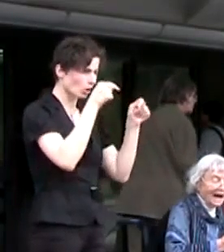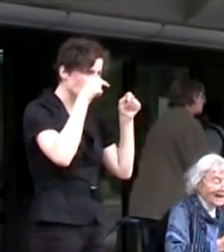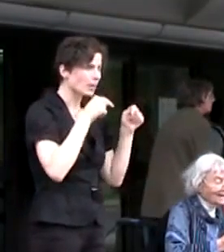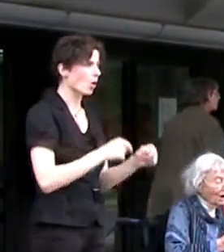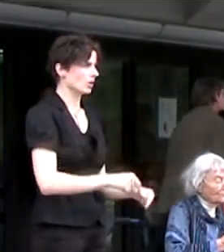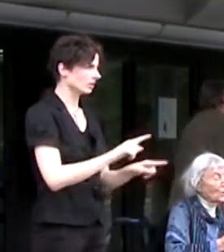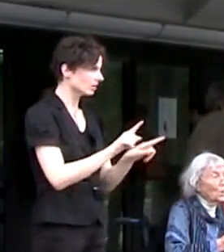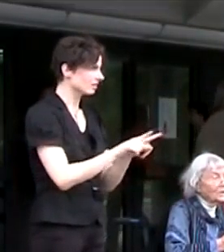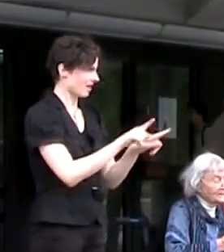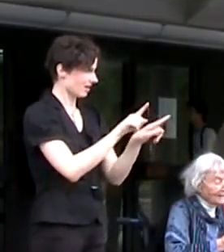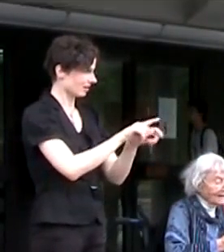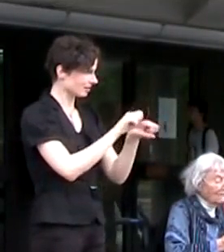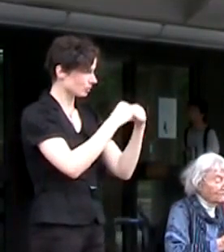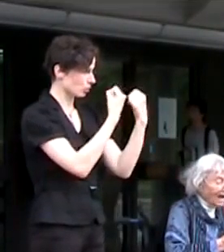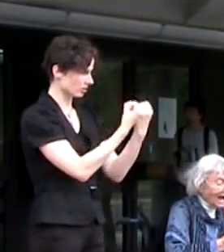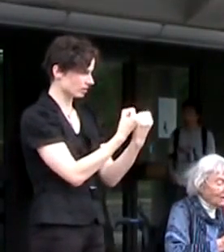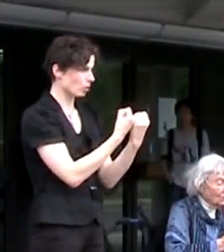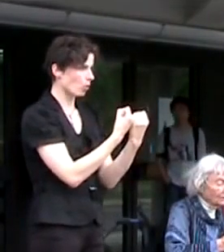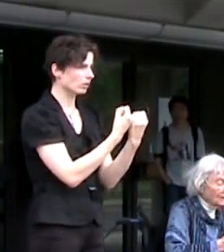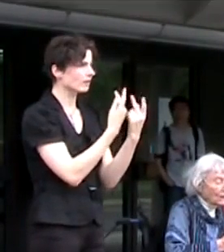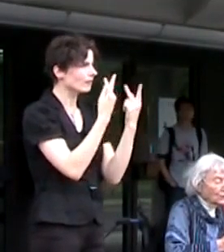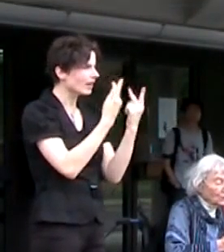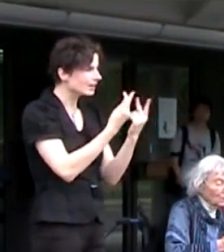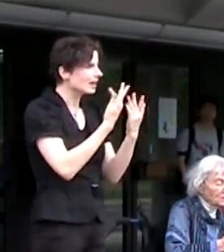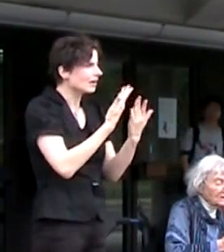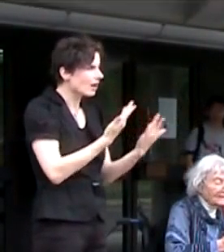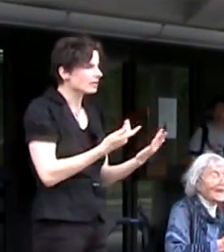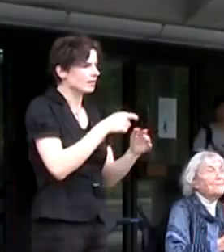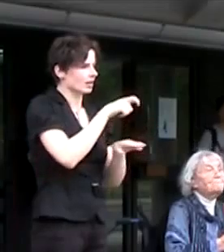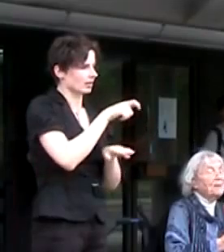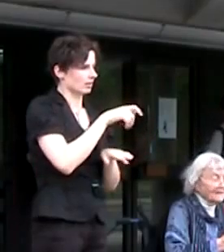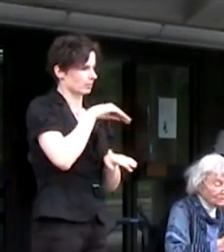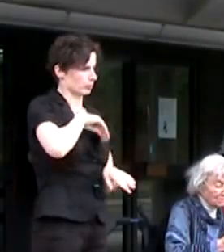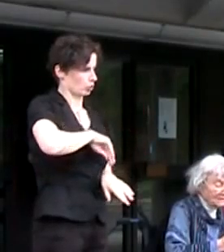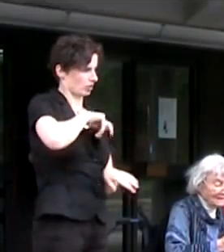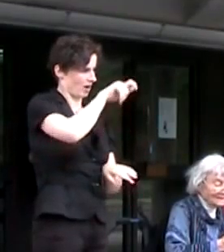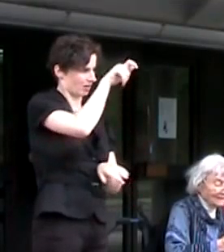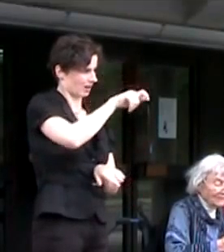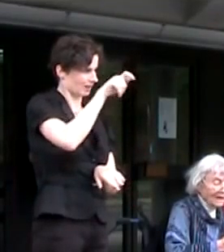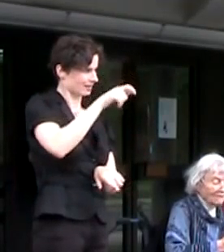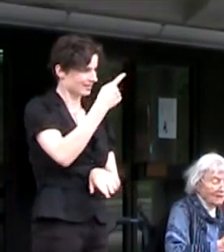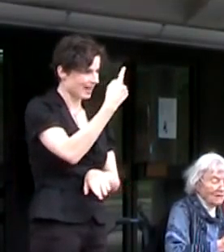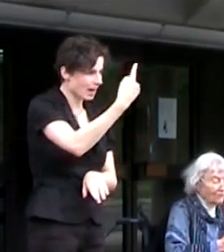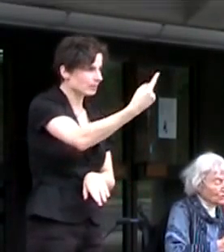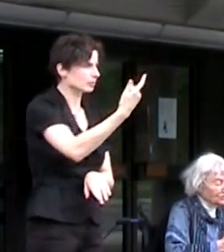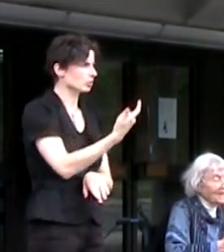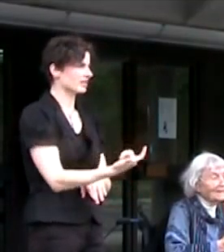als eine auf unseren Erfahrungen gründende empirische Psychiatrie,